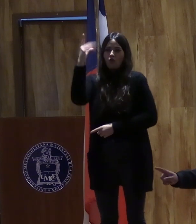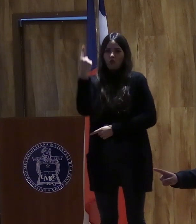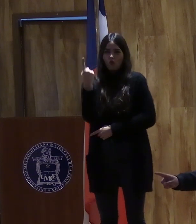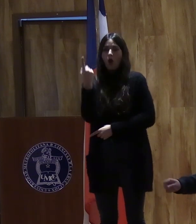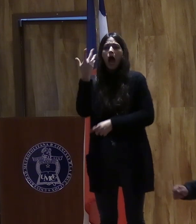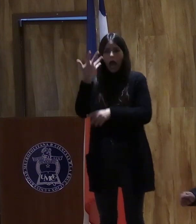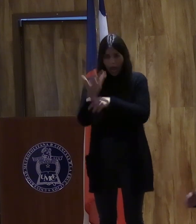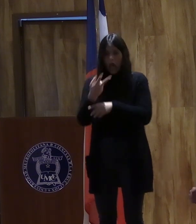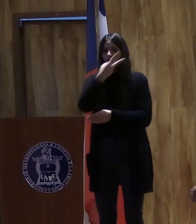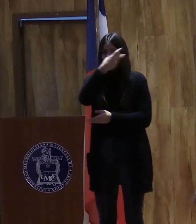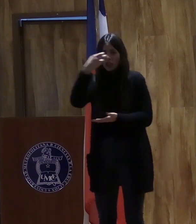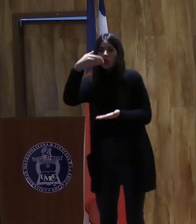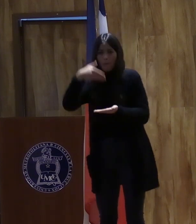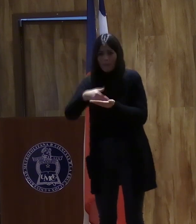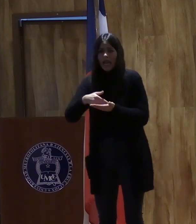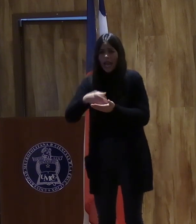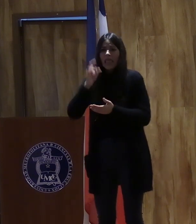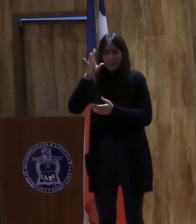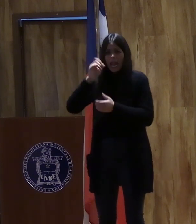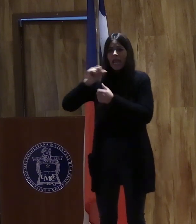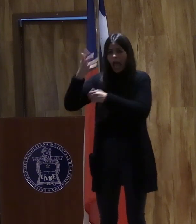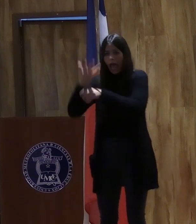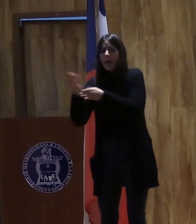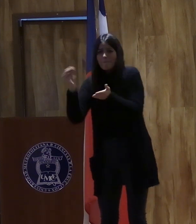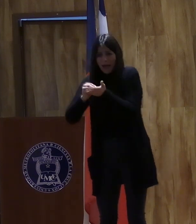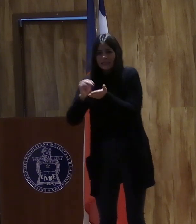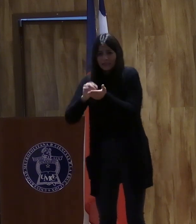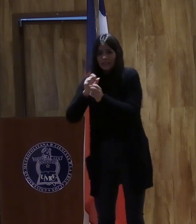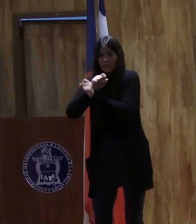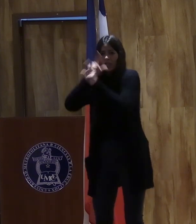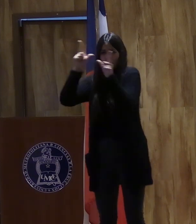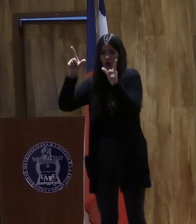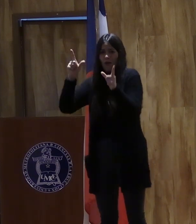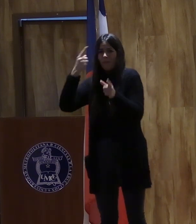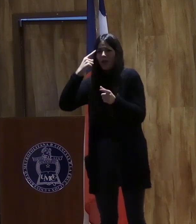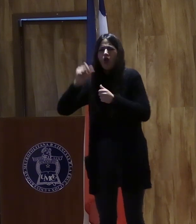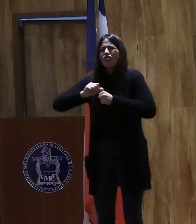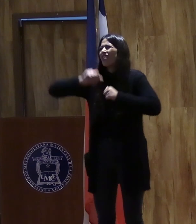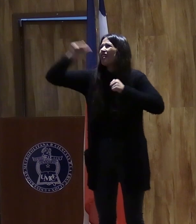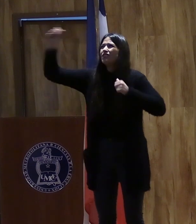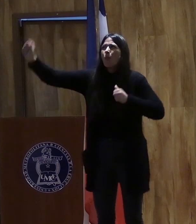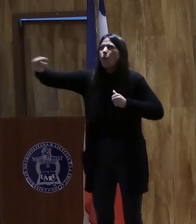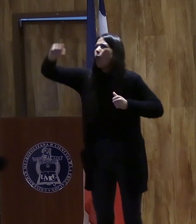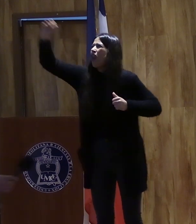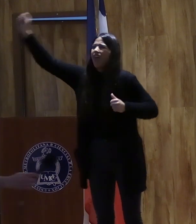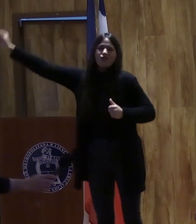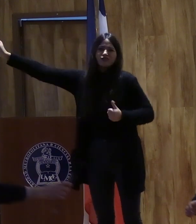estrellas, pero las distancias entre ellas son muy, muy, muy grandes.